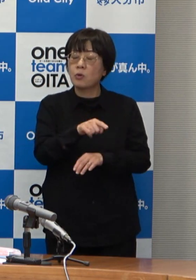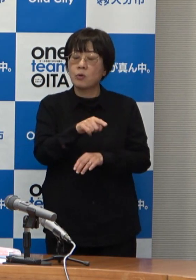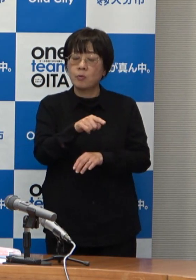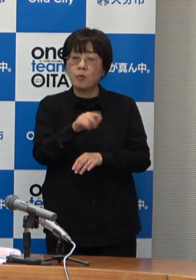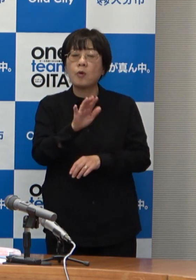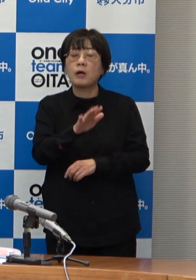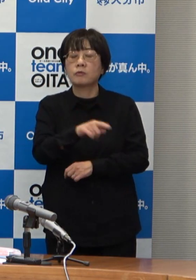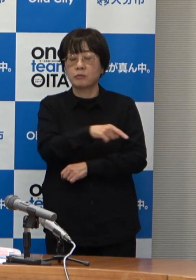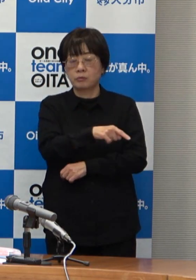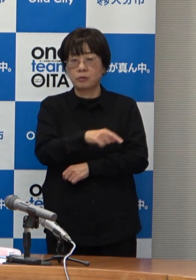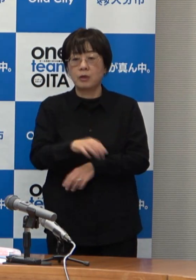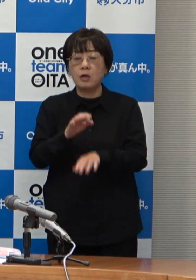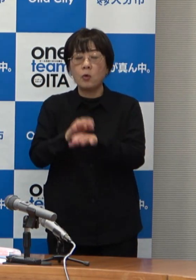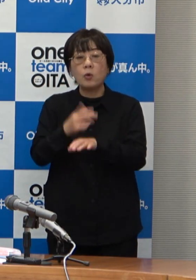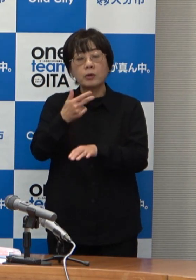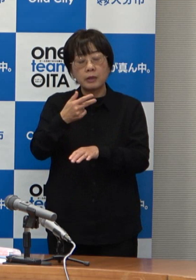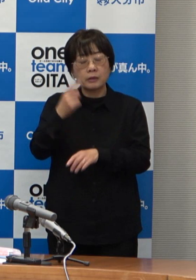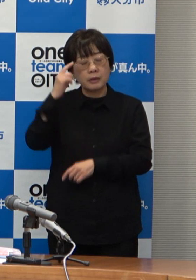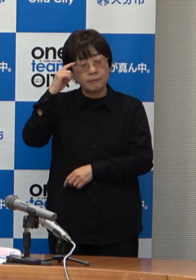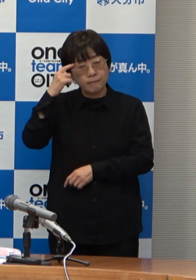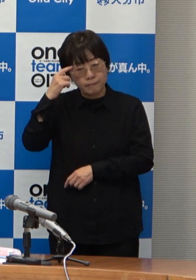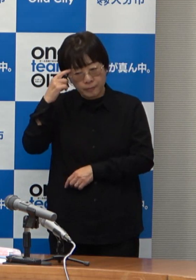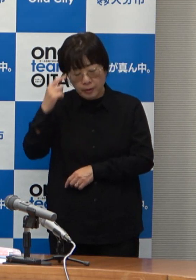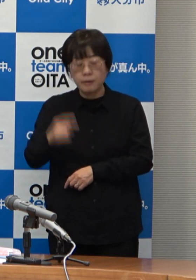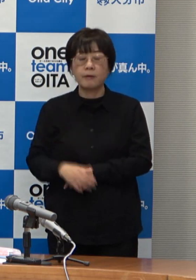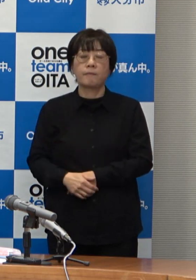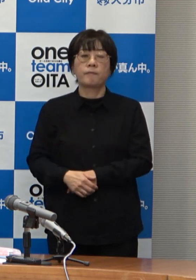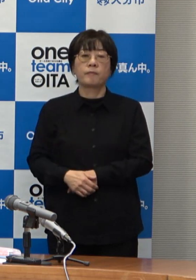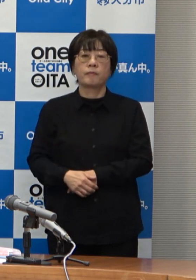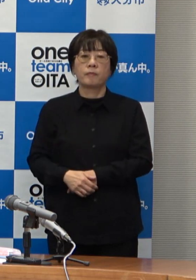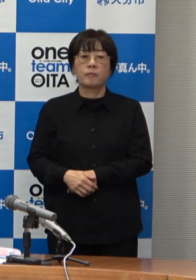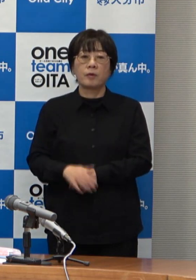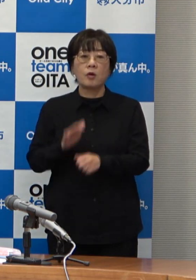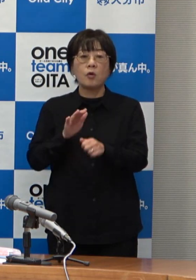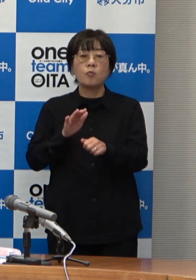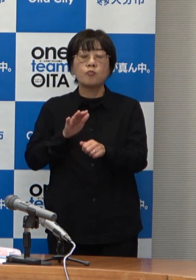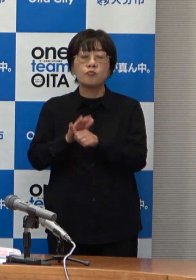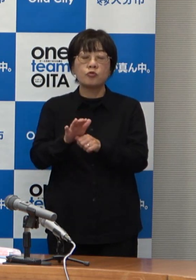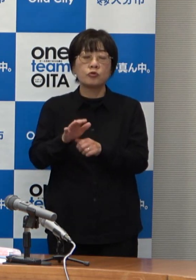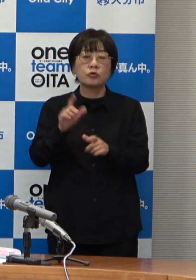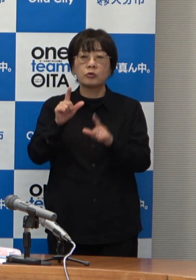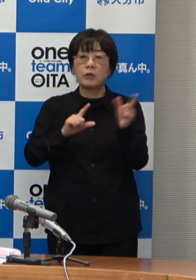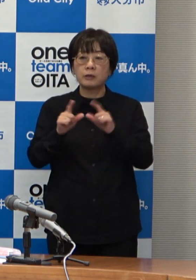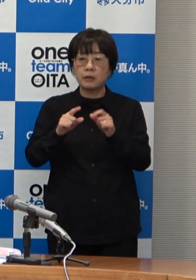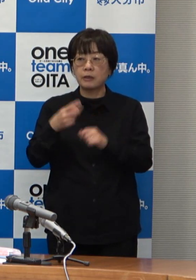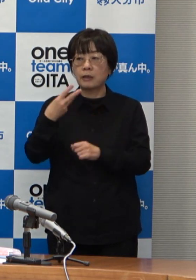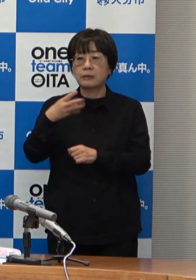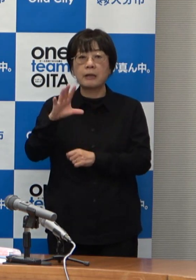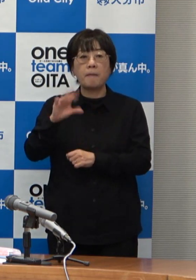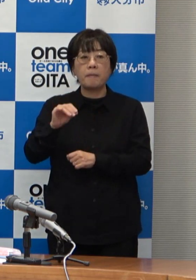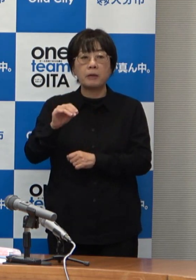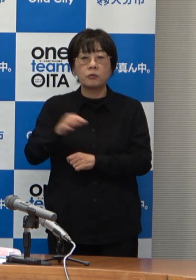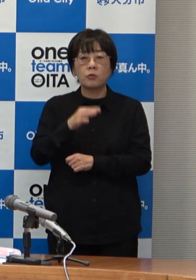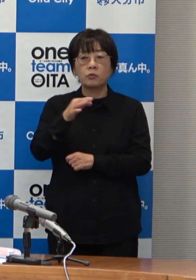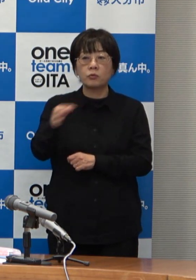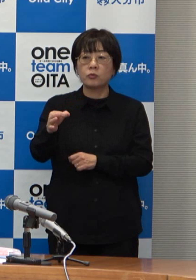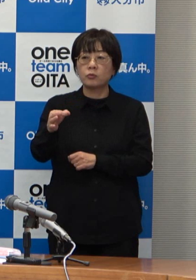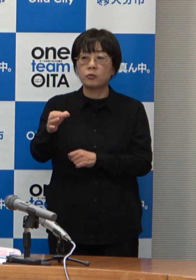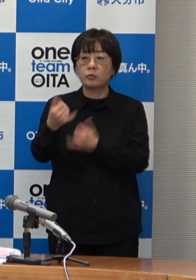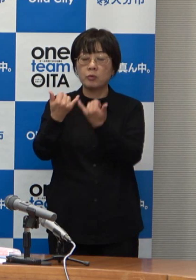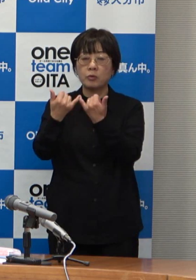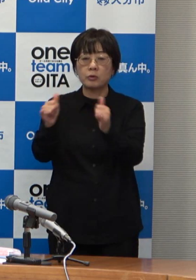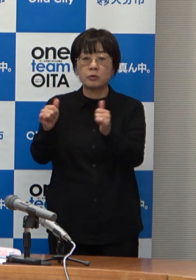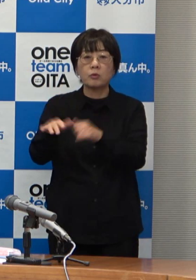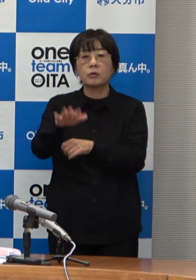中で大分市としてはえプッシュ型で既に3万円給付されてる